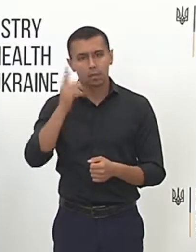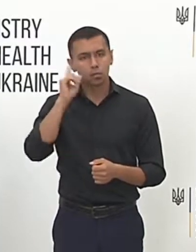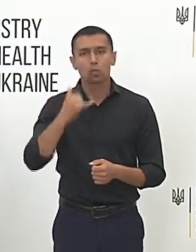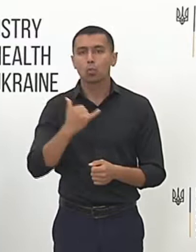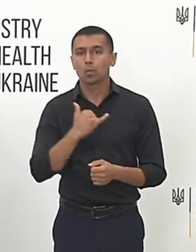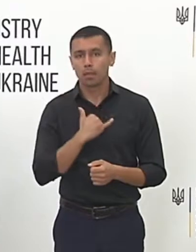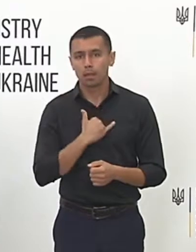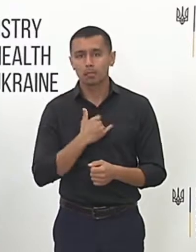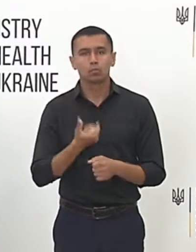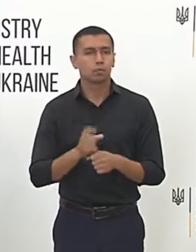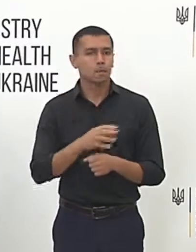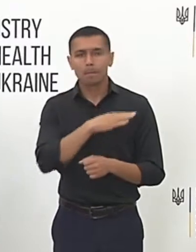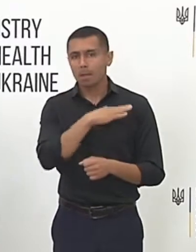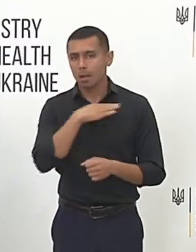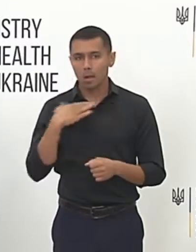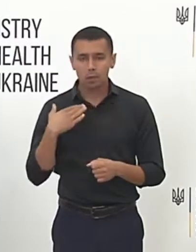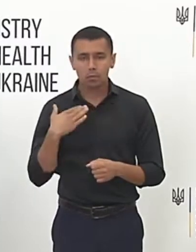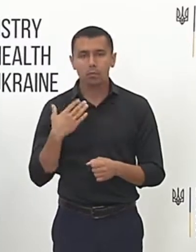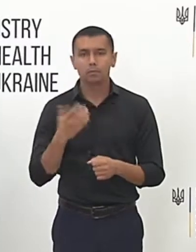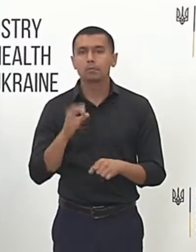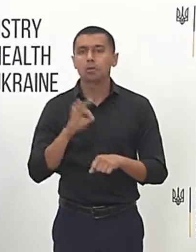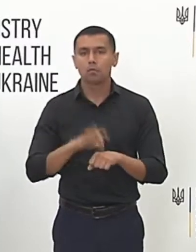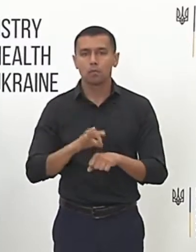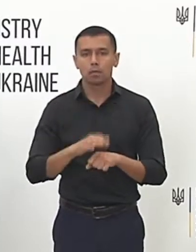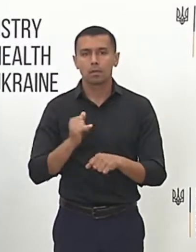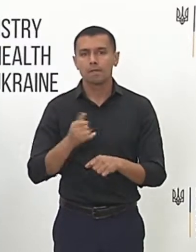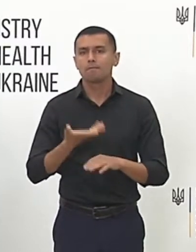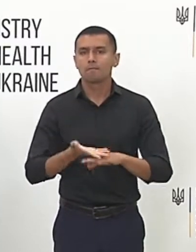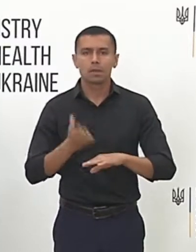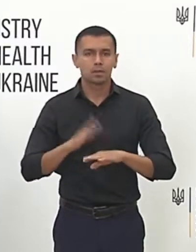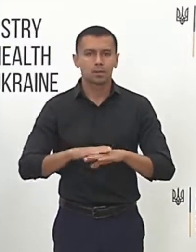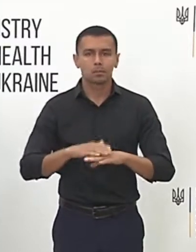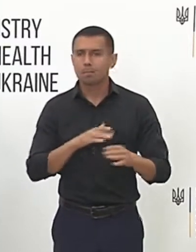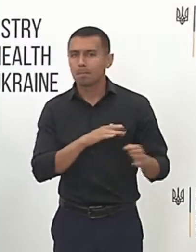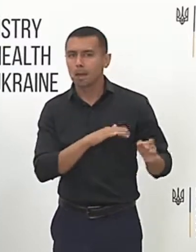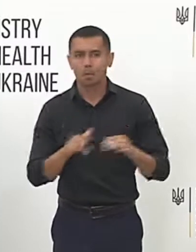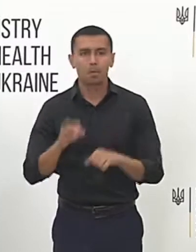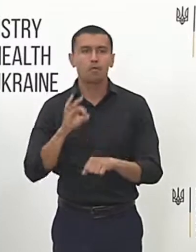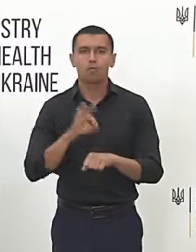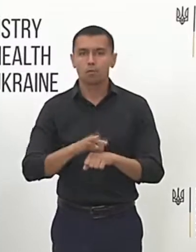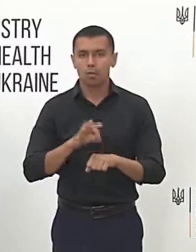нас дуже багато захворювань і важкий перебіг хвороби